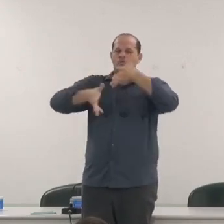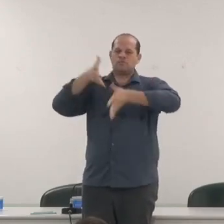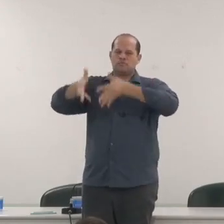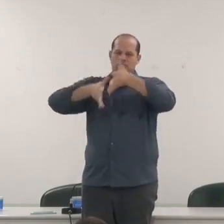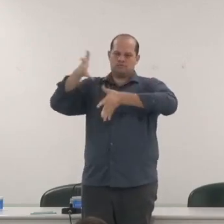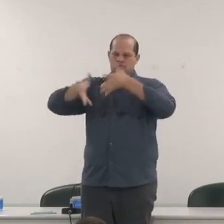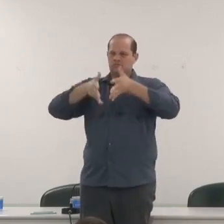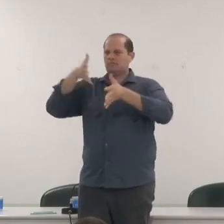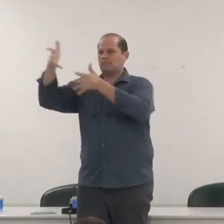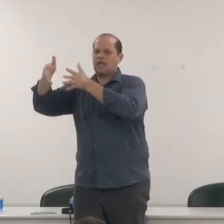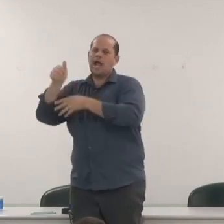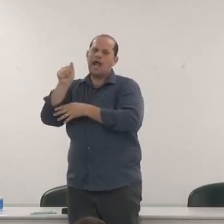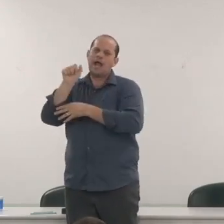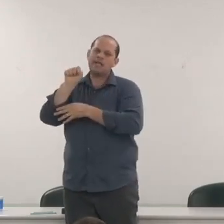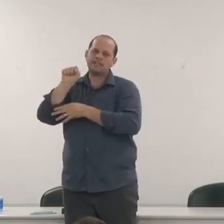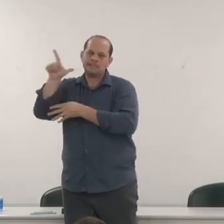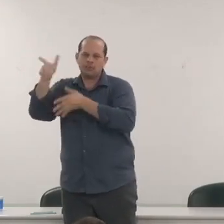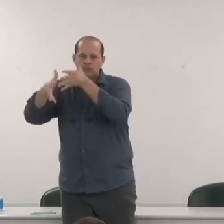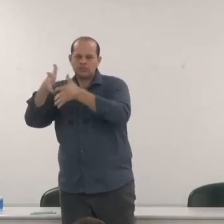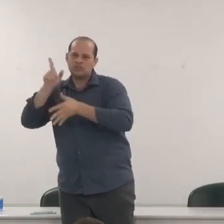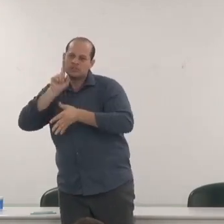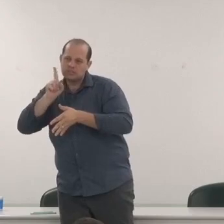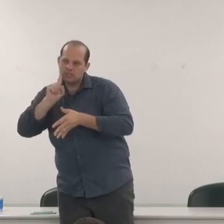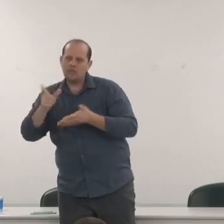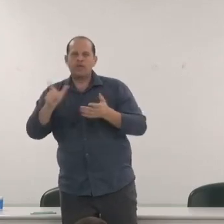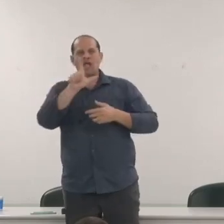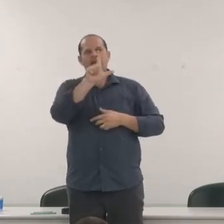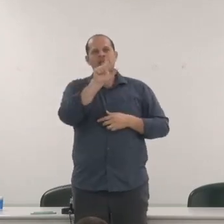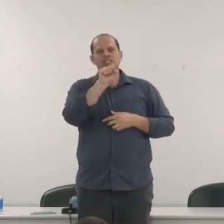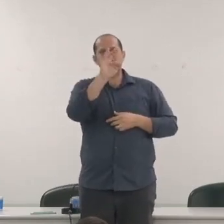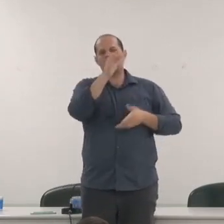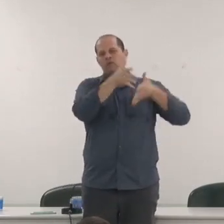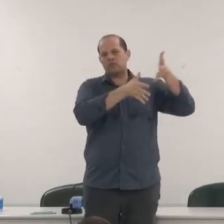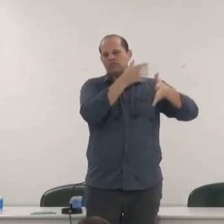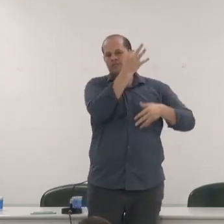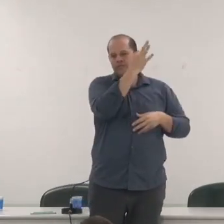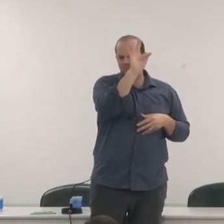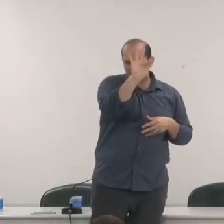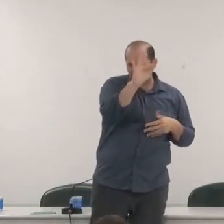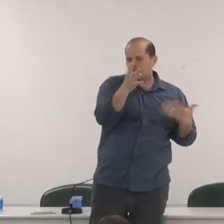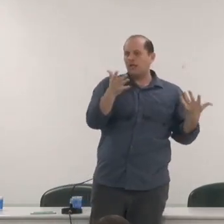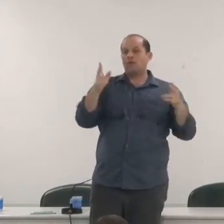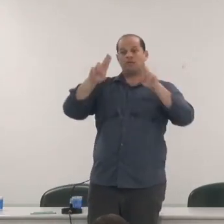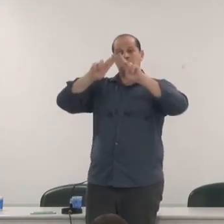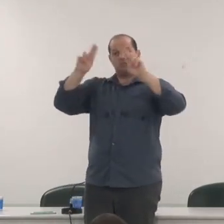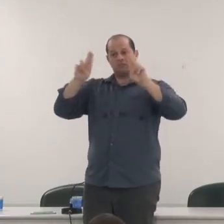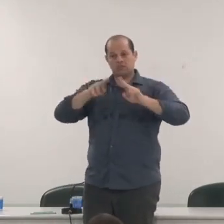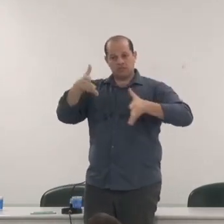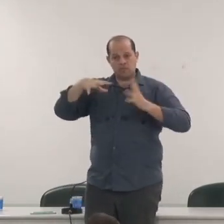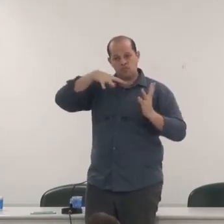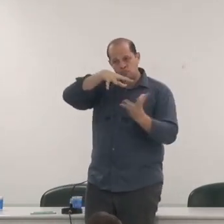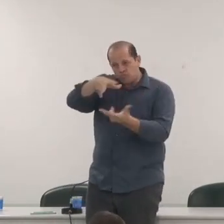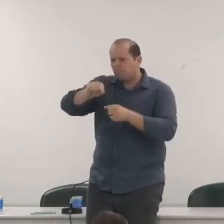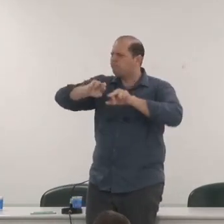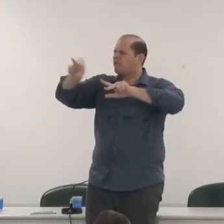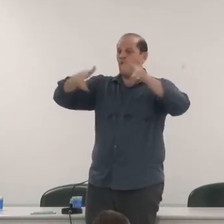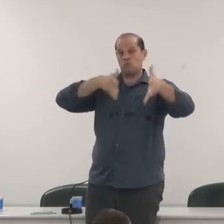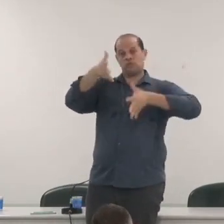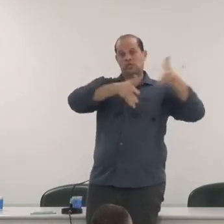eu, a minha pesquisa de mestrado, eu fui entender influências de línguas de sinais estrangeiras na Libras,